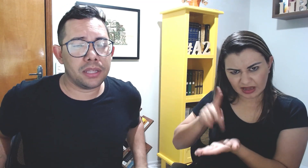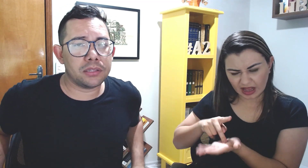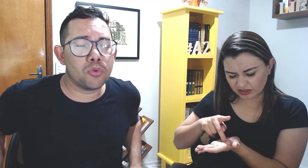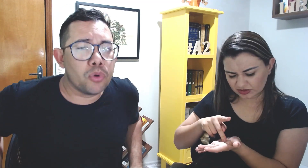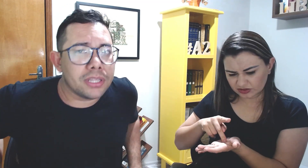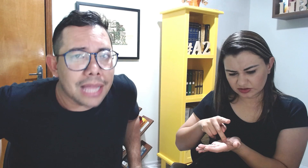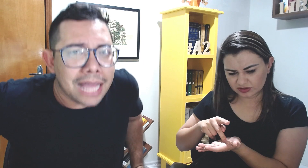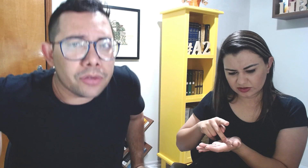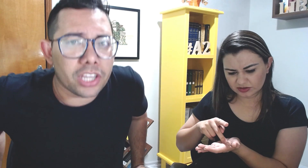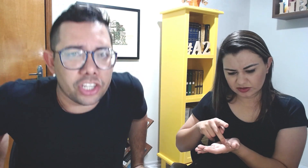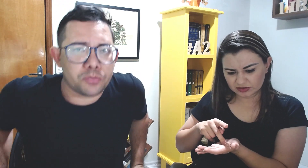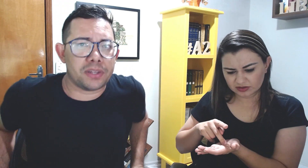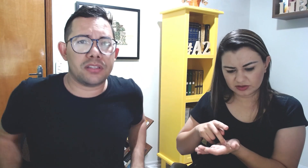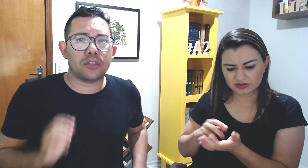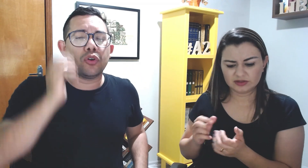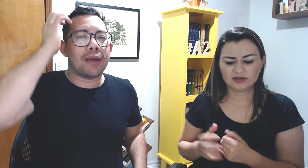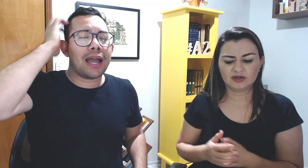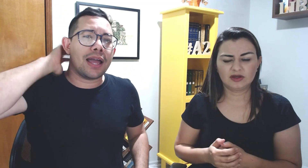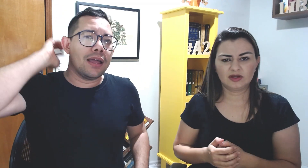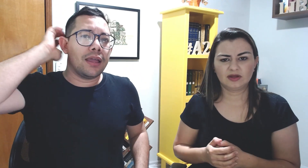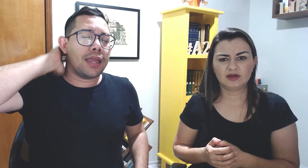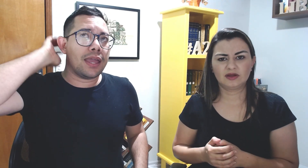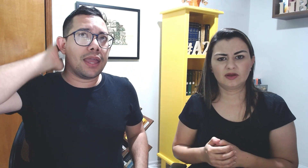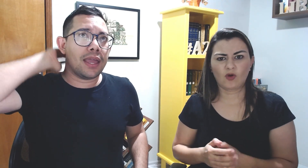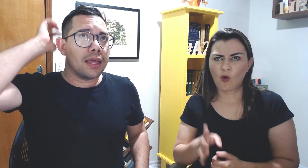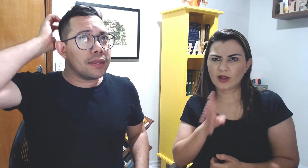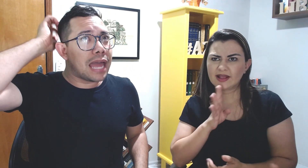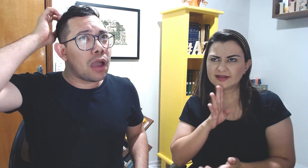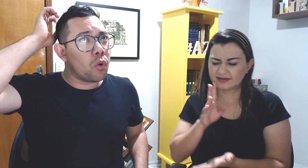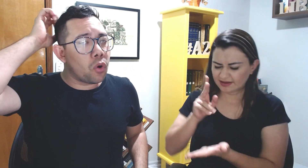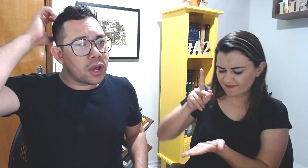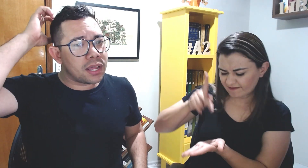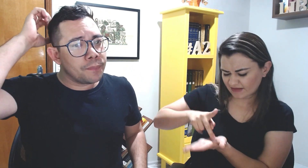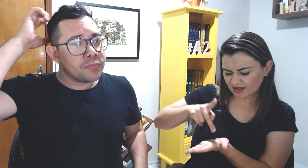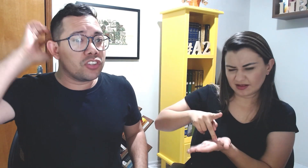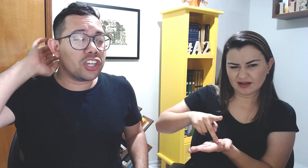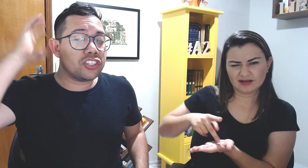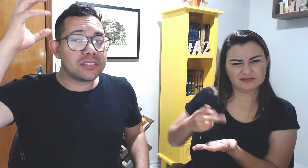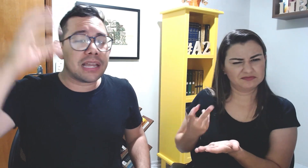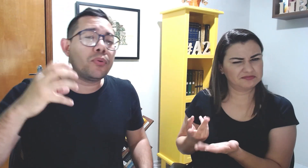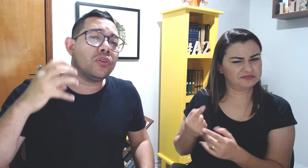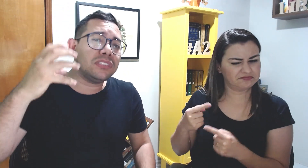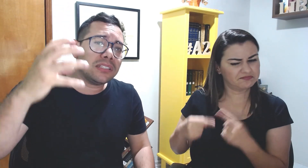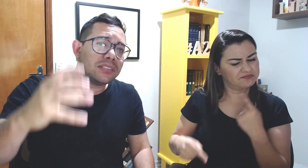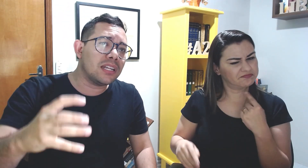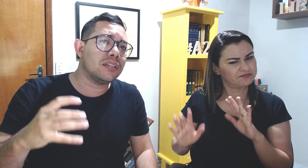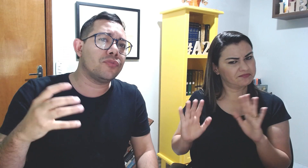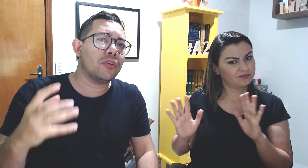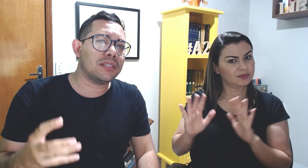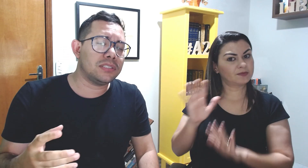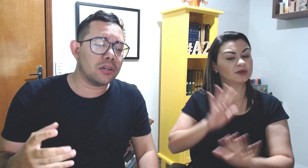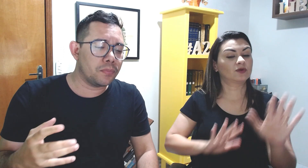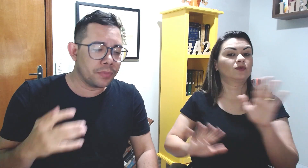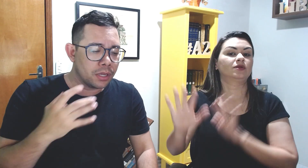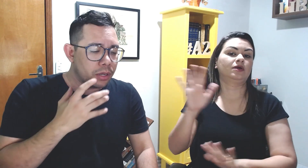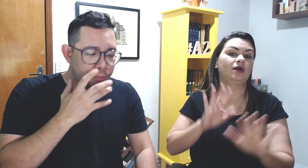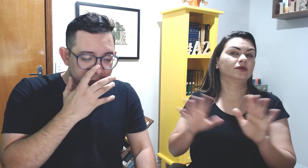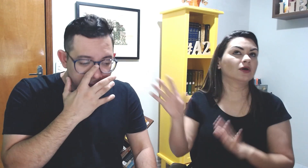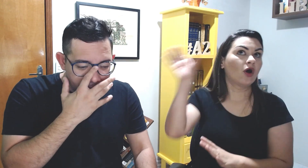Percebe? Então, o cuidado que a gente precisa tomar na hora de a gente estar processando essa